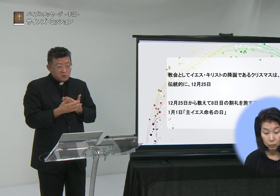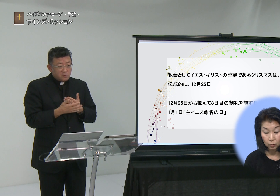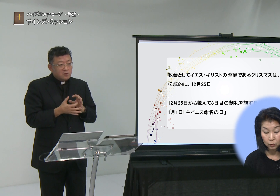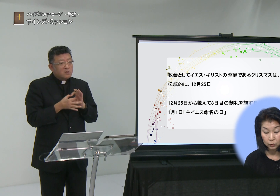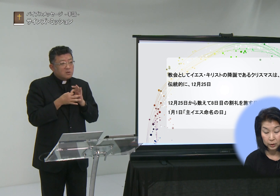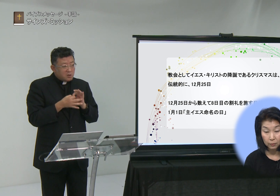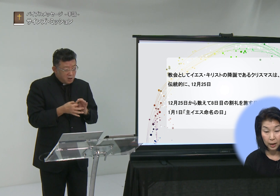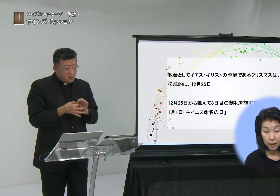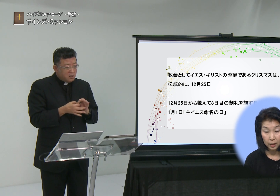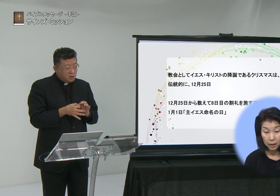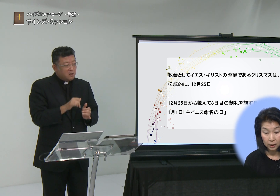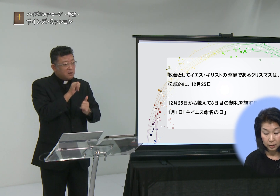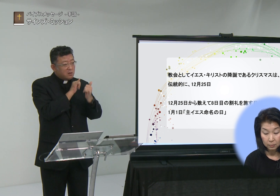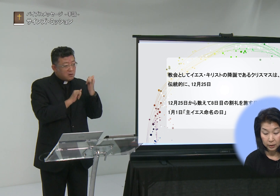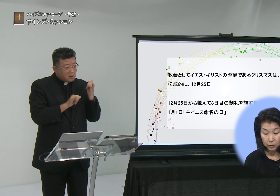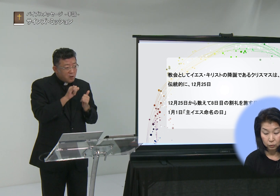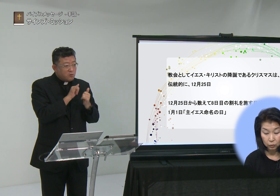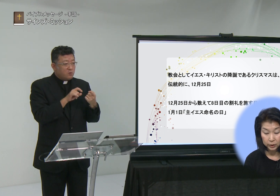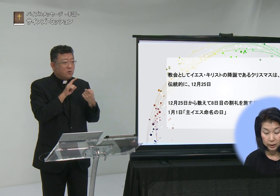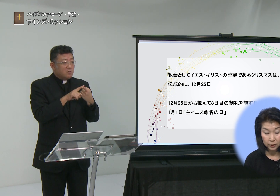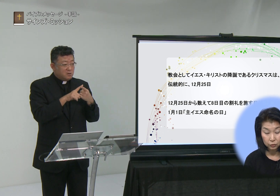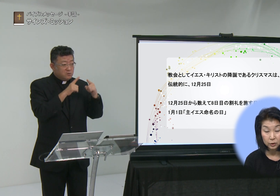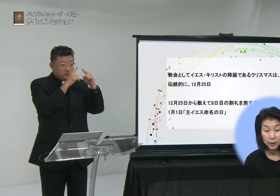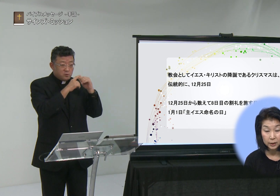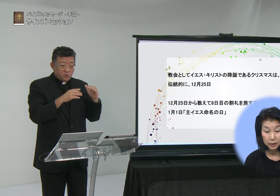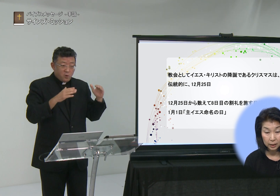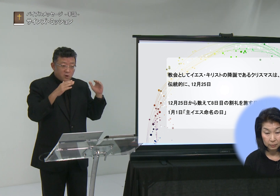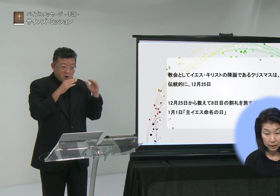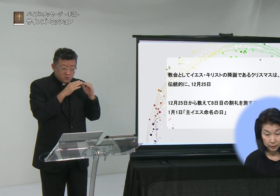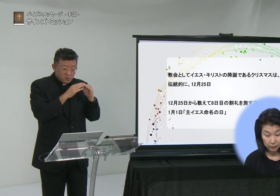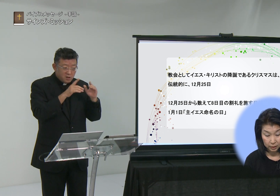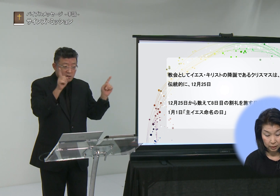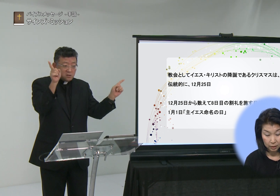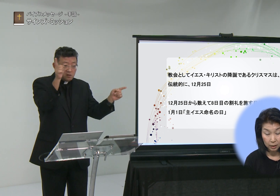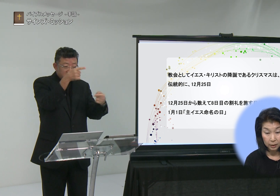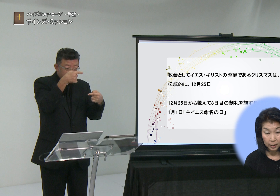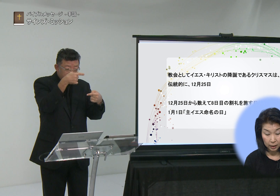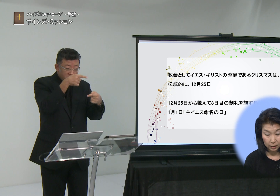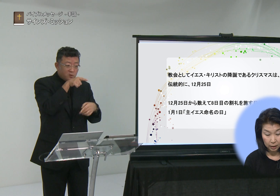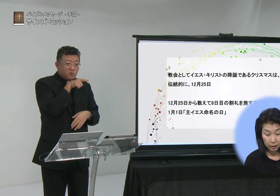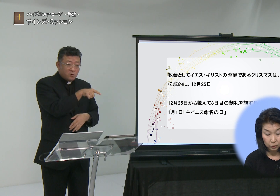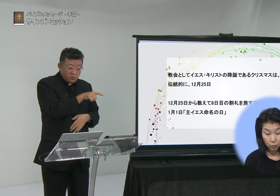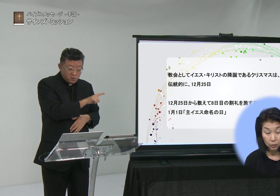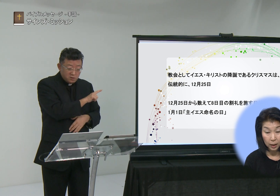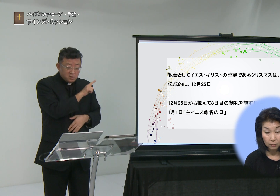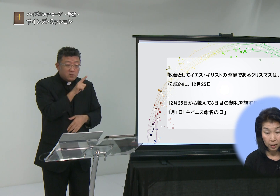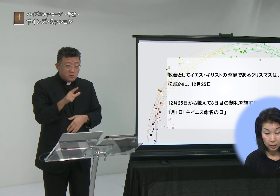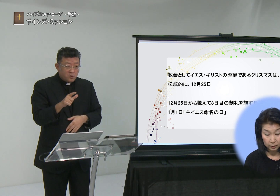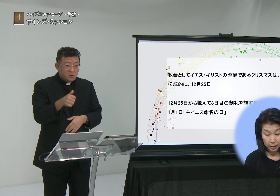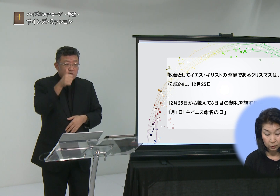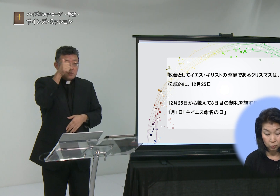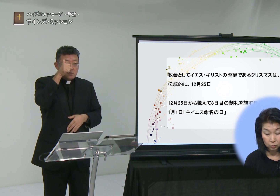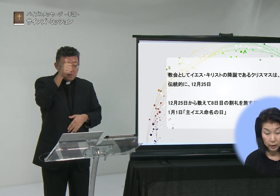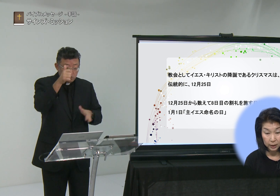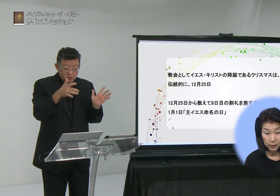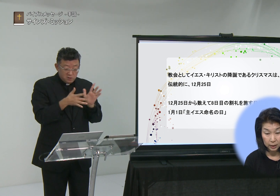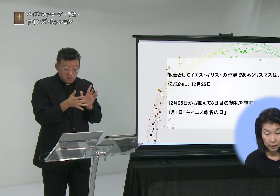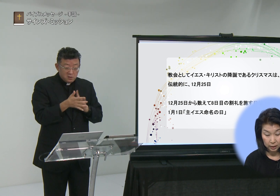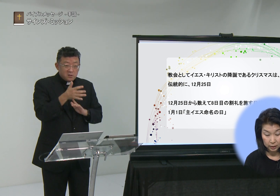施す日は今で言うと1月1日になりますだから教会は伝統的に1